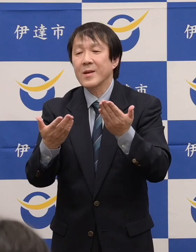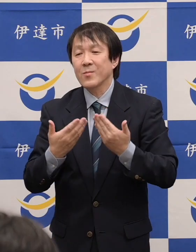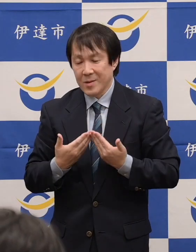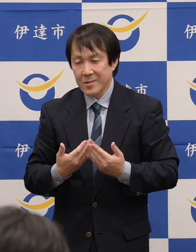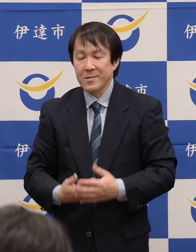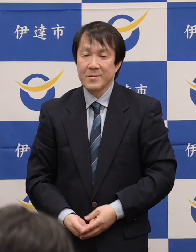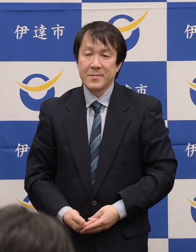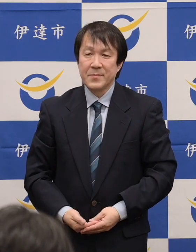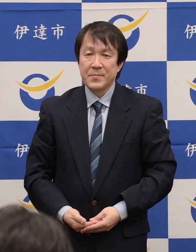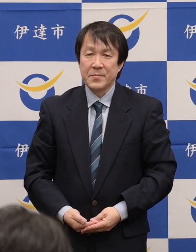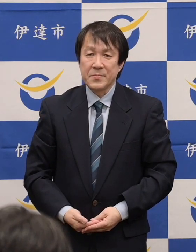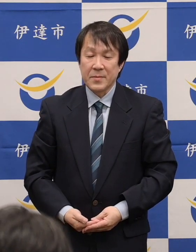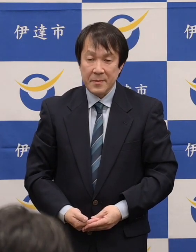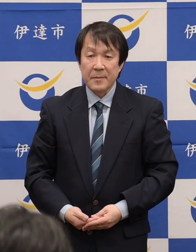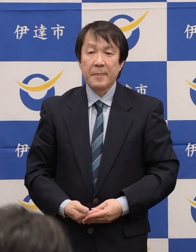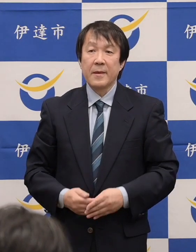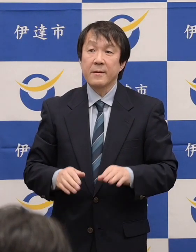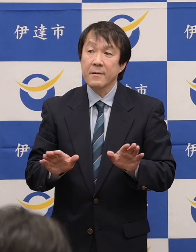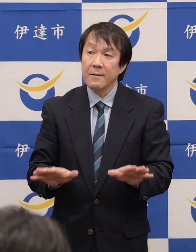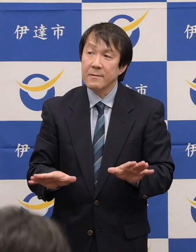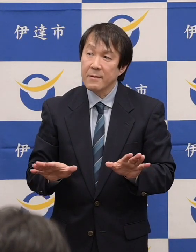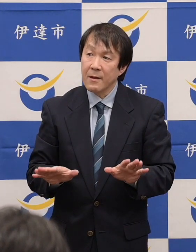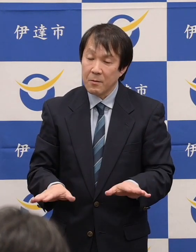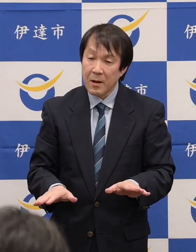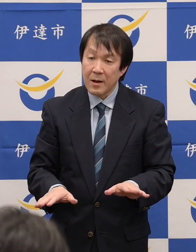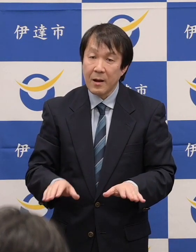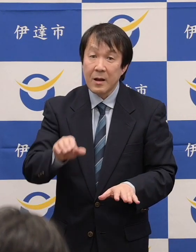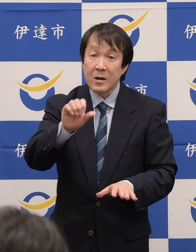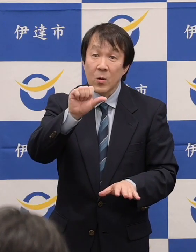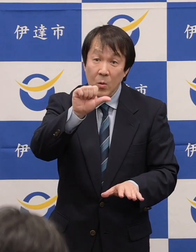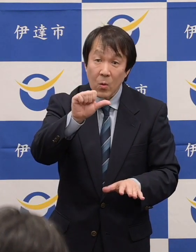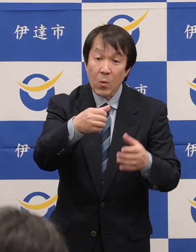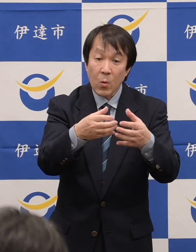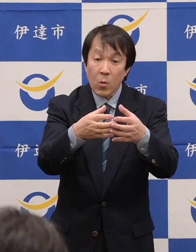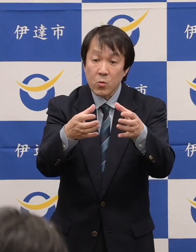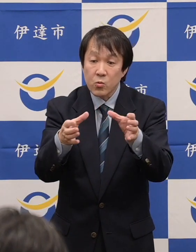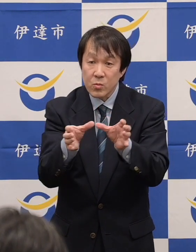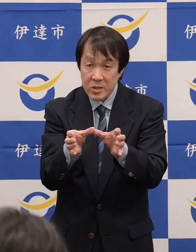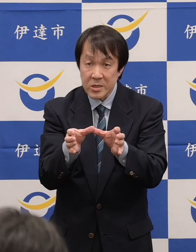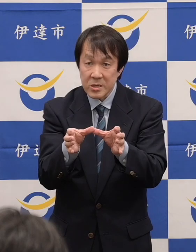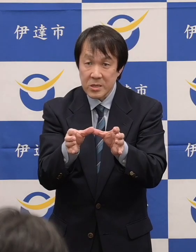。で、現在5組の方がおりまして、